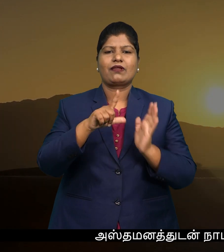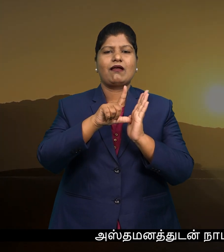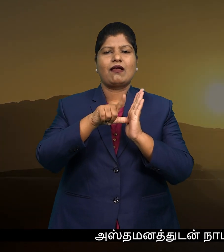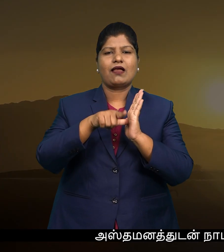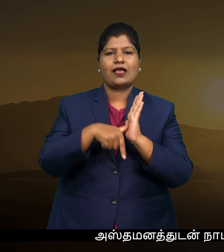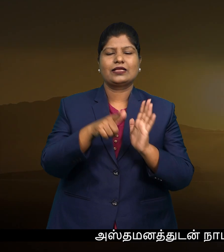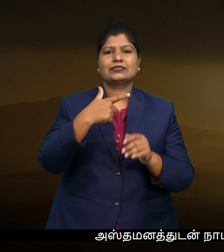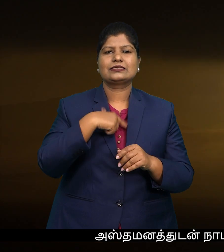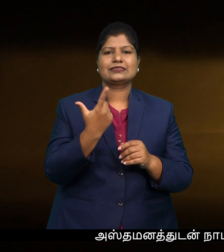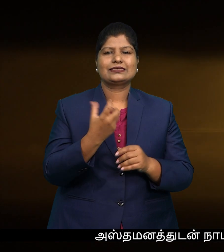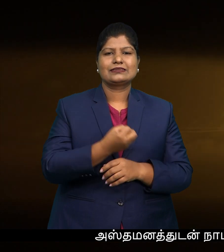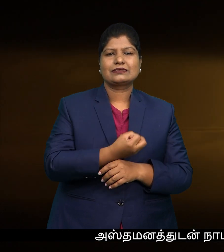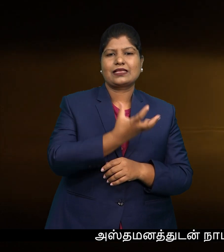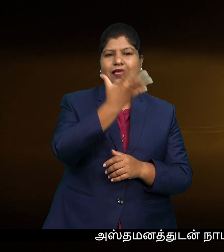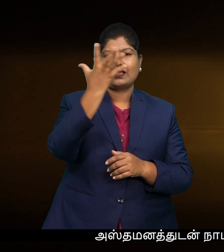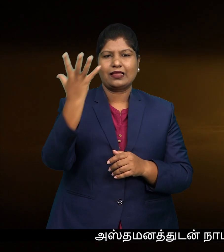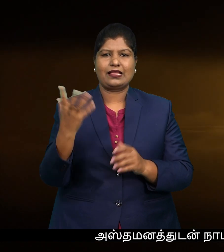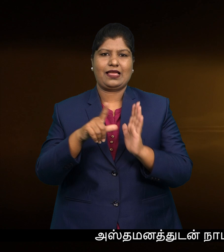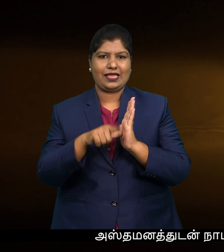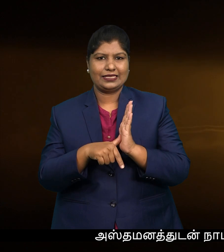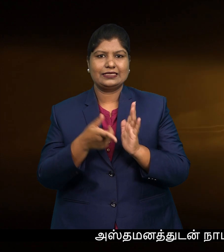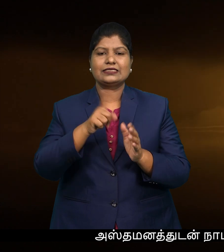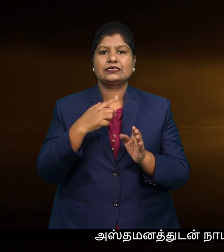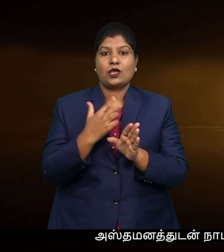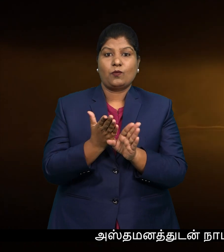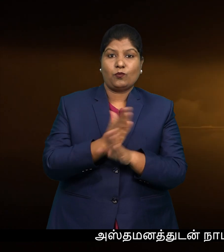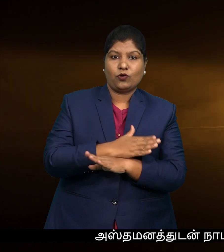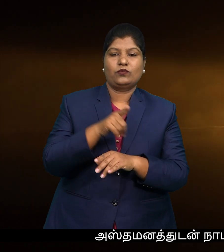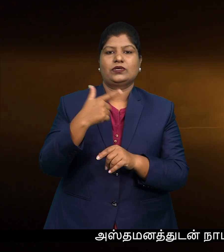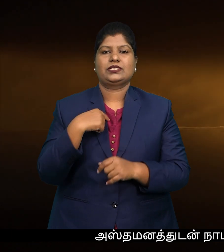அஸ்தமனத்துடன் நாட்கள் குறைவாக இருக்கும்.